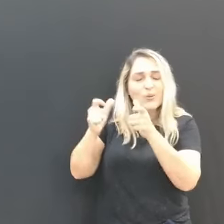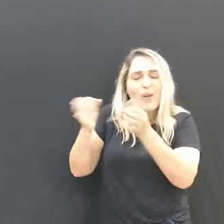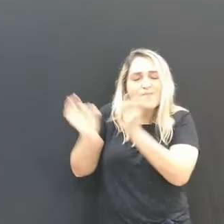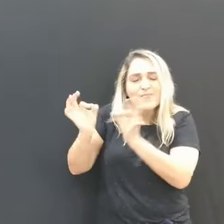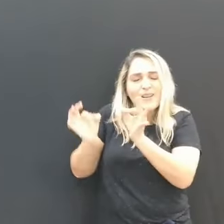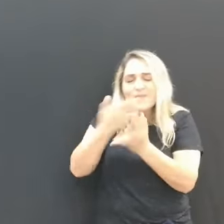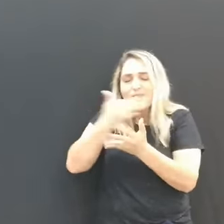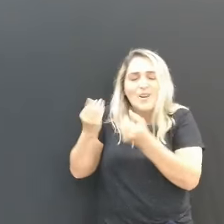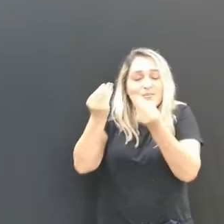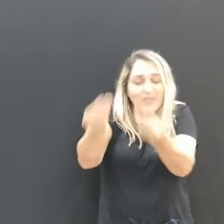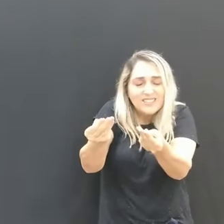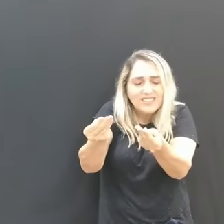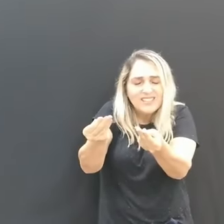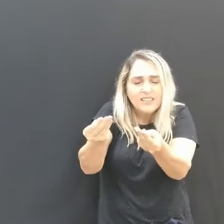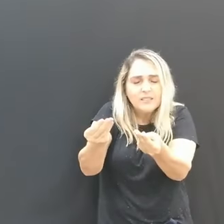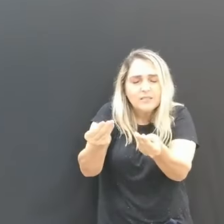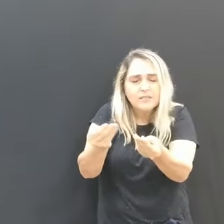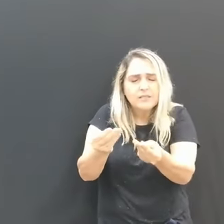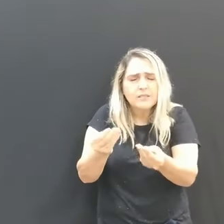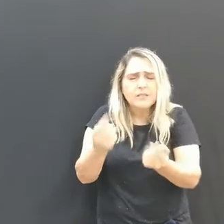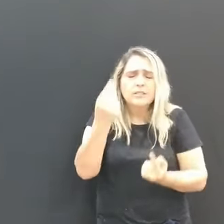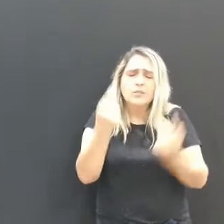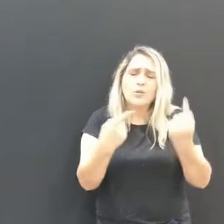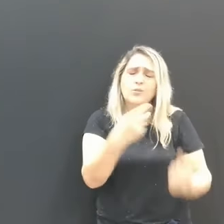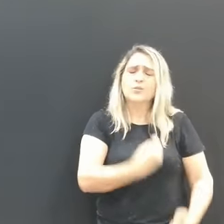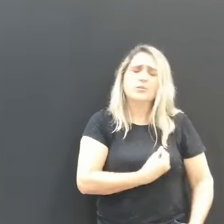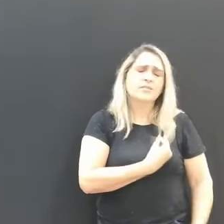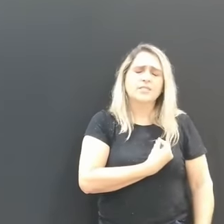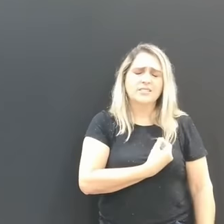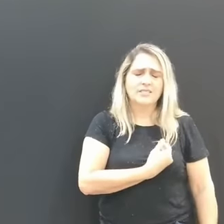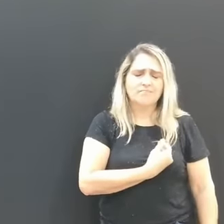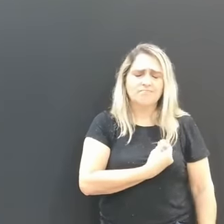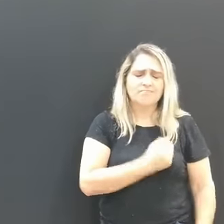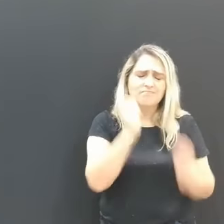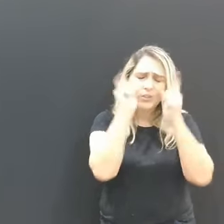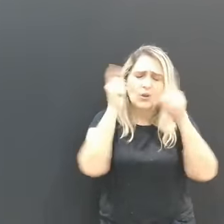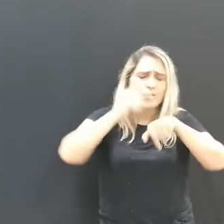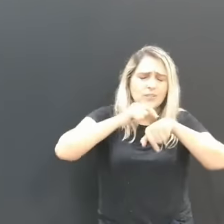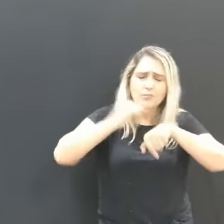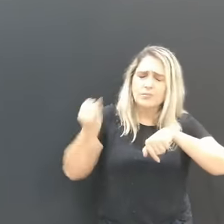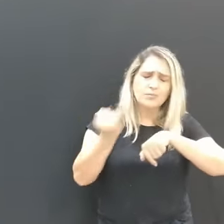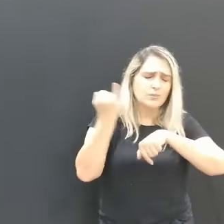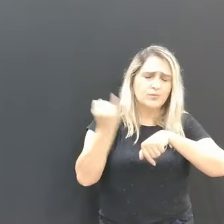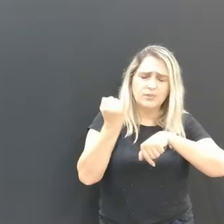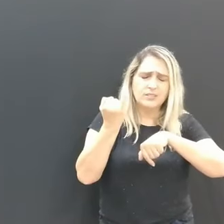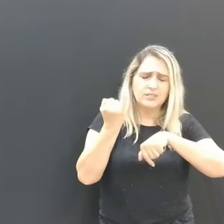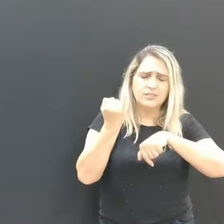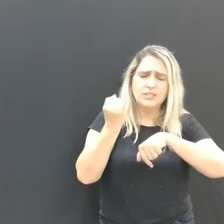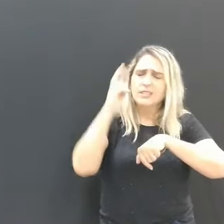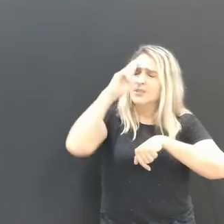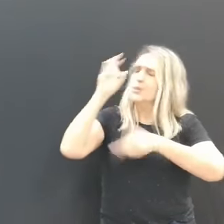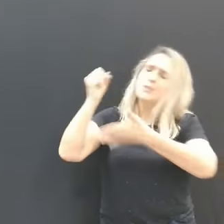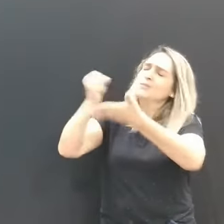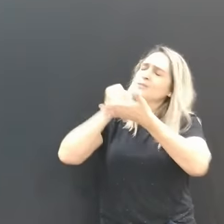para Ti antes. Eu tenho algo melhor para Te dar. Senhor, nos ajuda a refletirmos, Pai, como está a